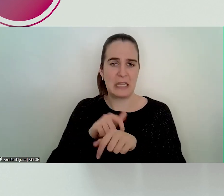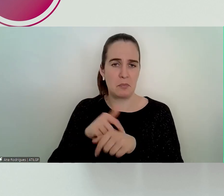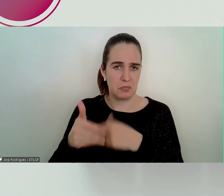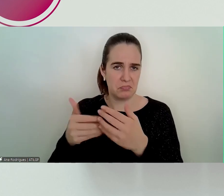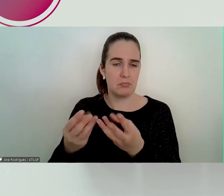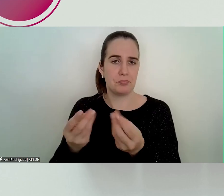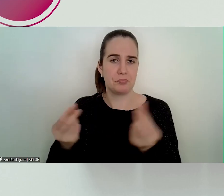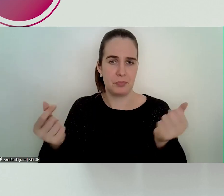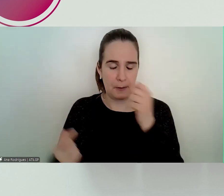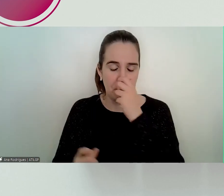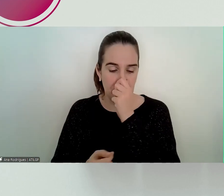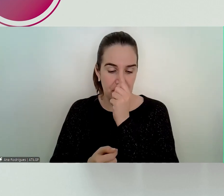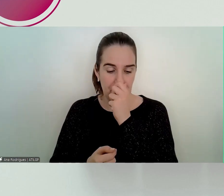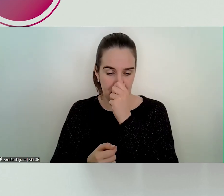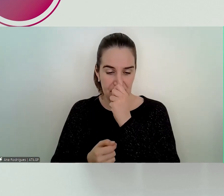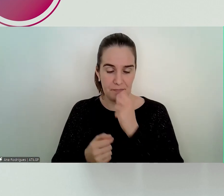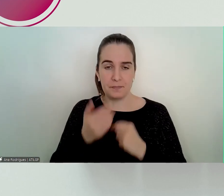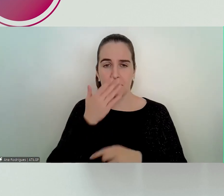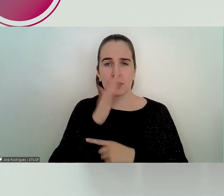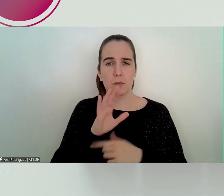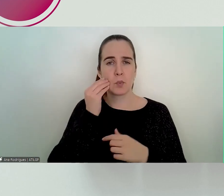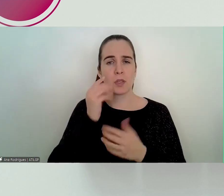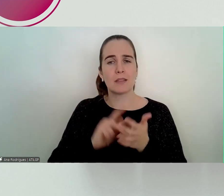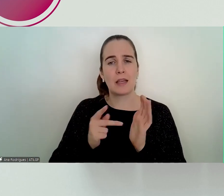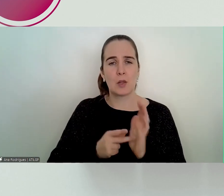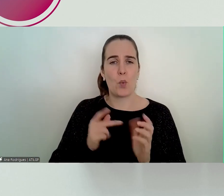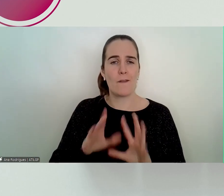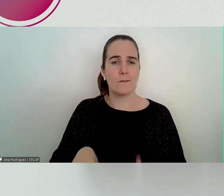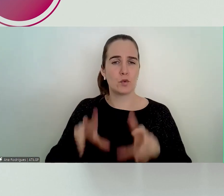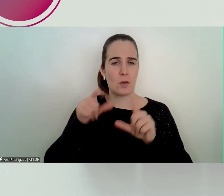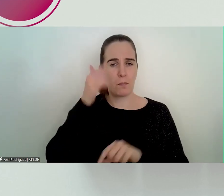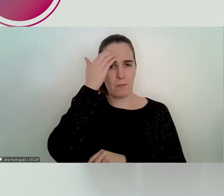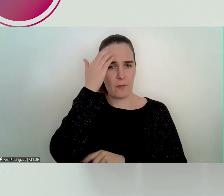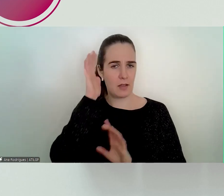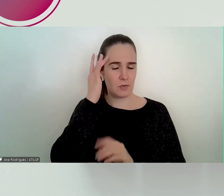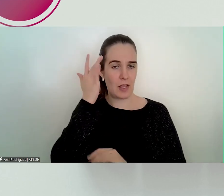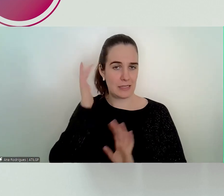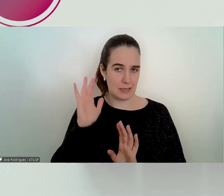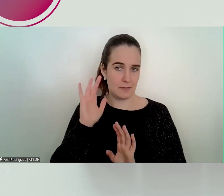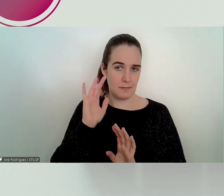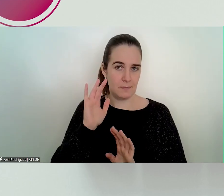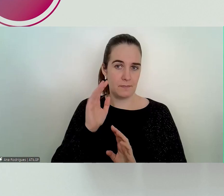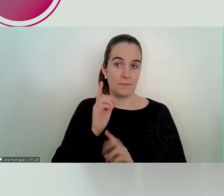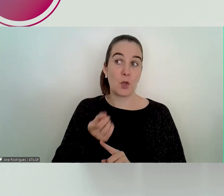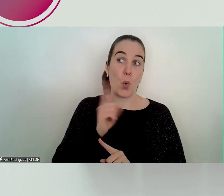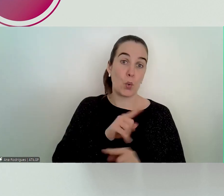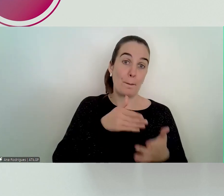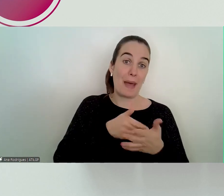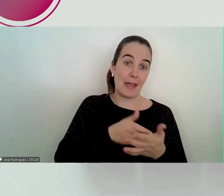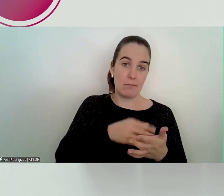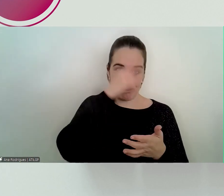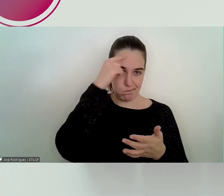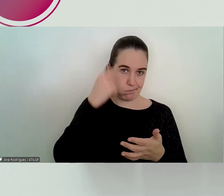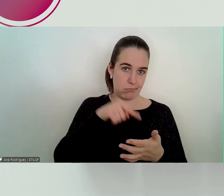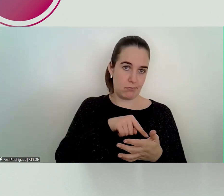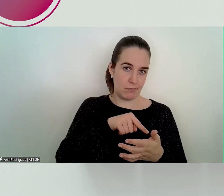o que diz respeito à evolução técnica, se calhar é mais fácil de concretizar do que outro tipo de barreiras. E aqui há